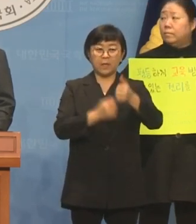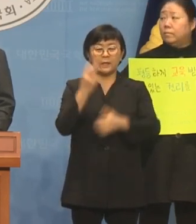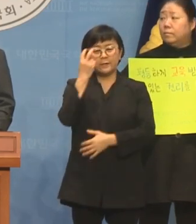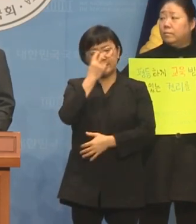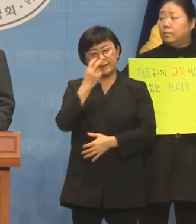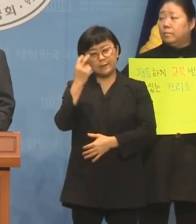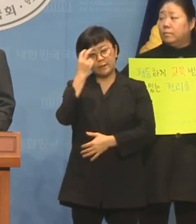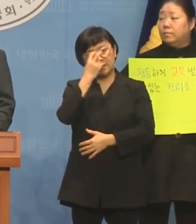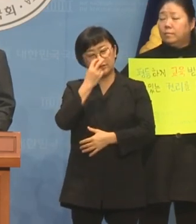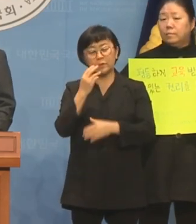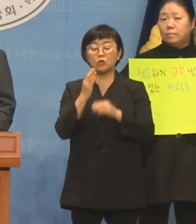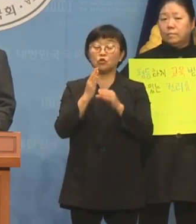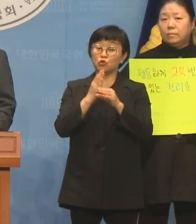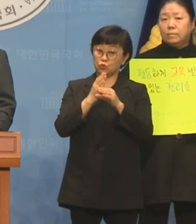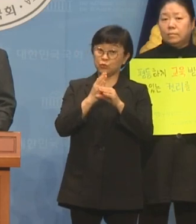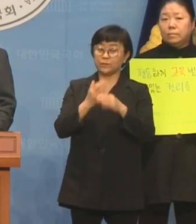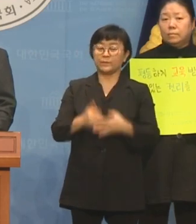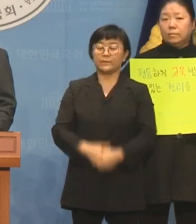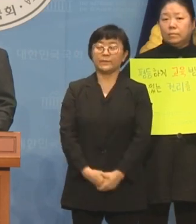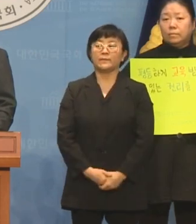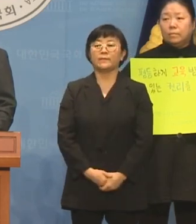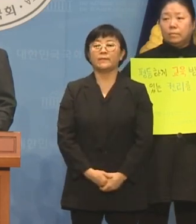심의를 하고 있습니다.